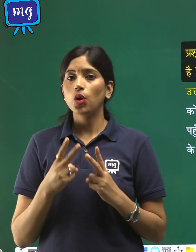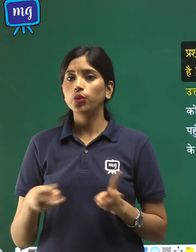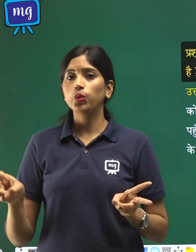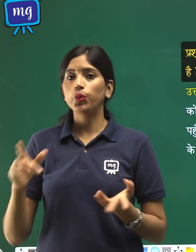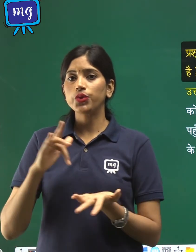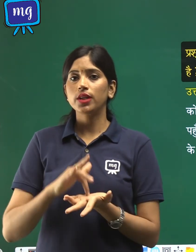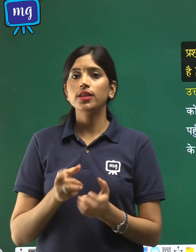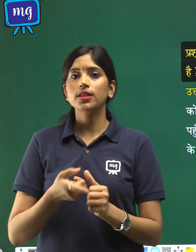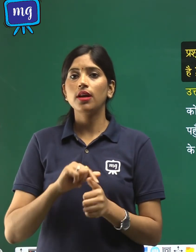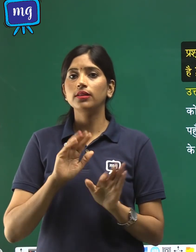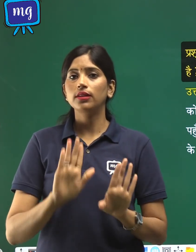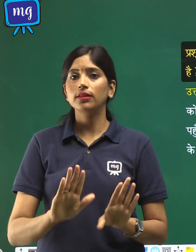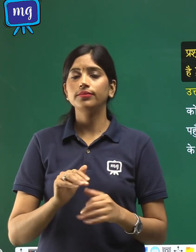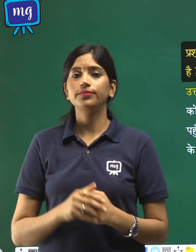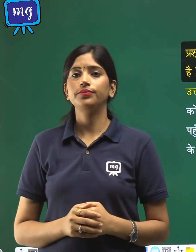दूसरे स्थान तक